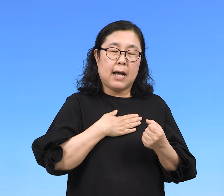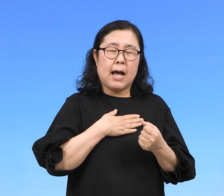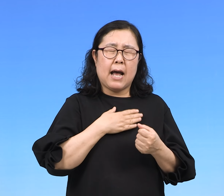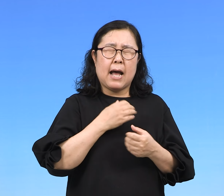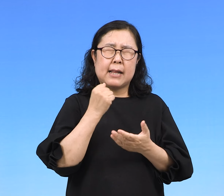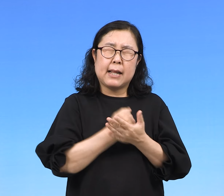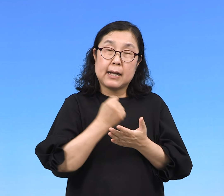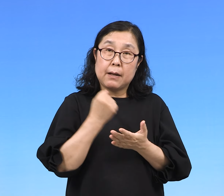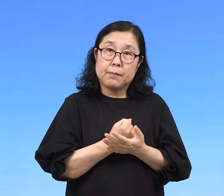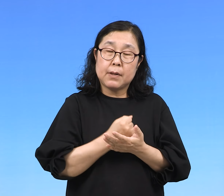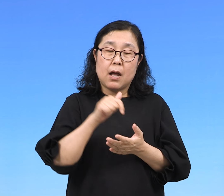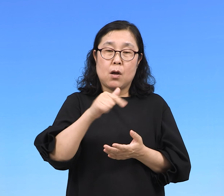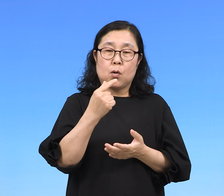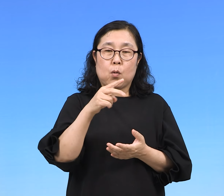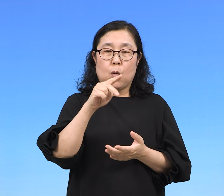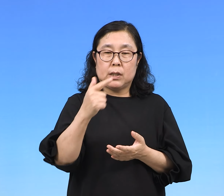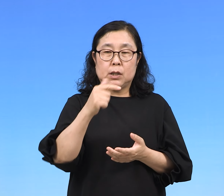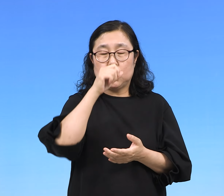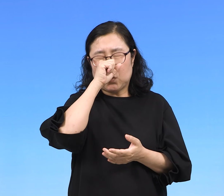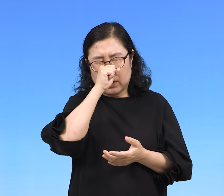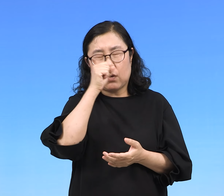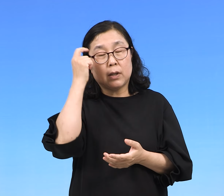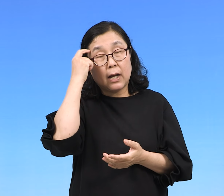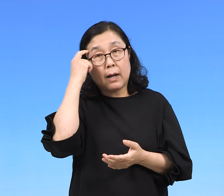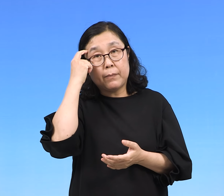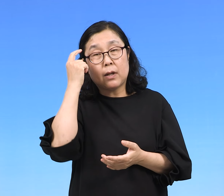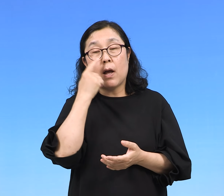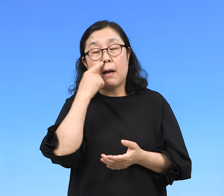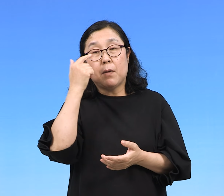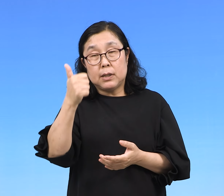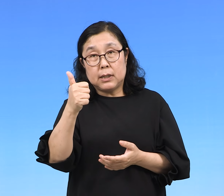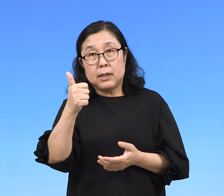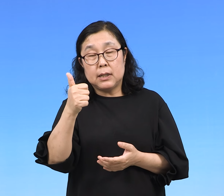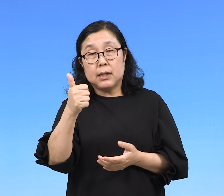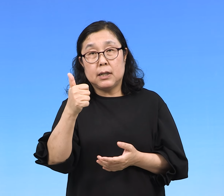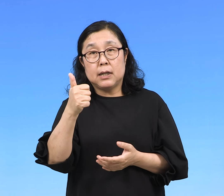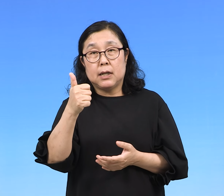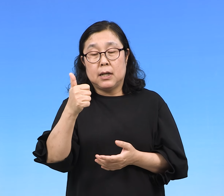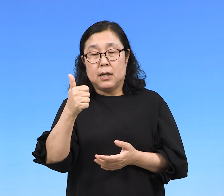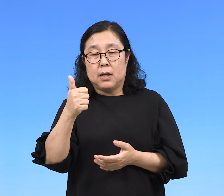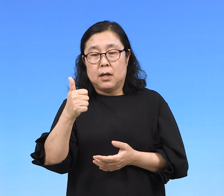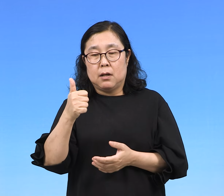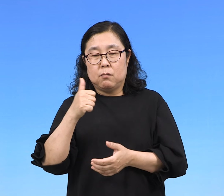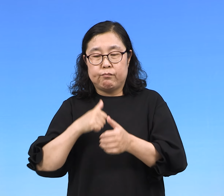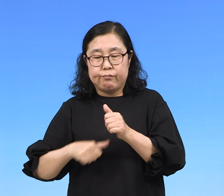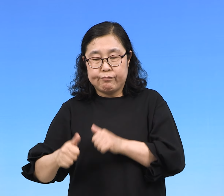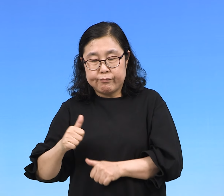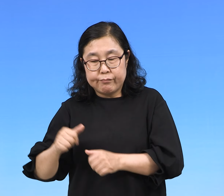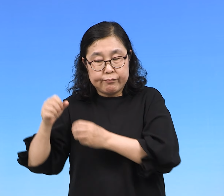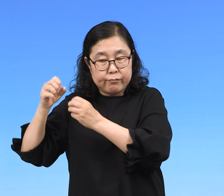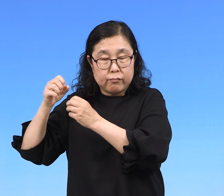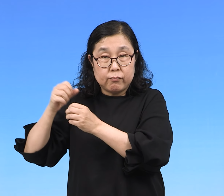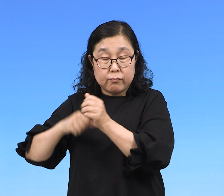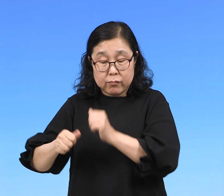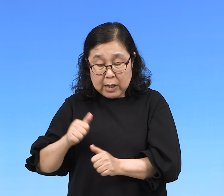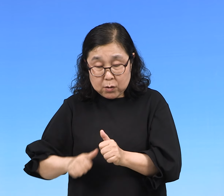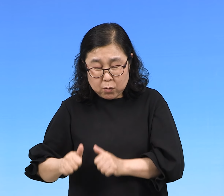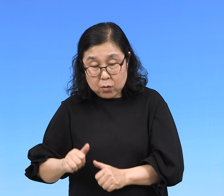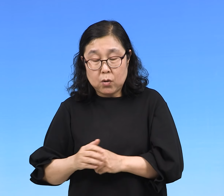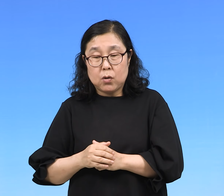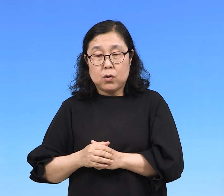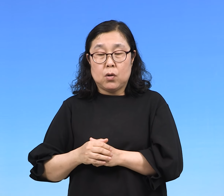늘 아쉬워요. 저는 고신 교단이 참 건강한 교단이고 아버지 뒤를 이어서 내가 아버지 후배가 됐으면 하는